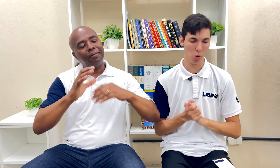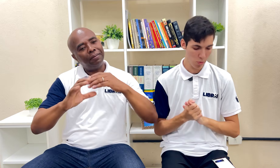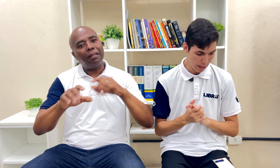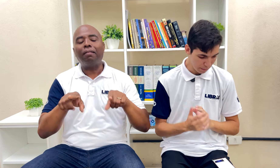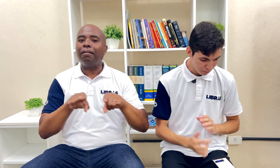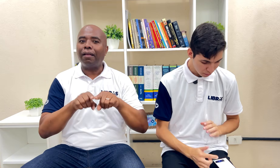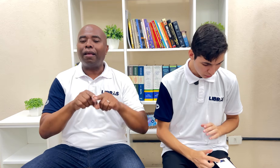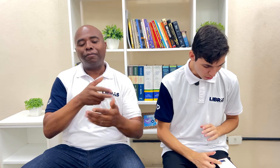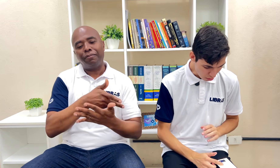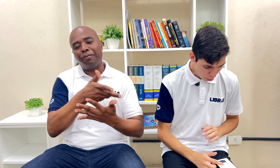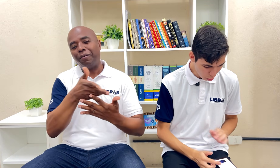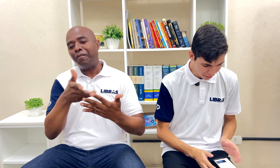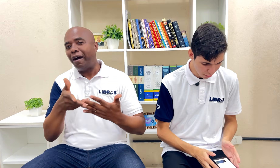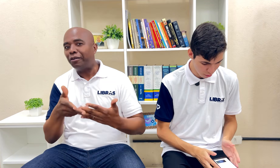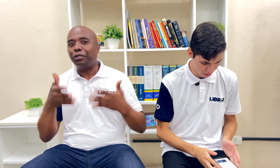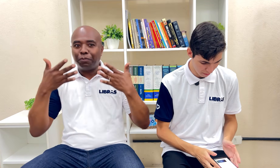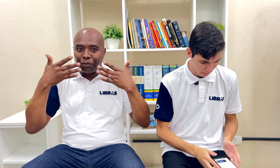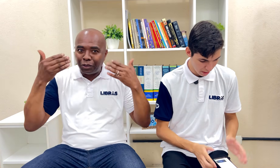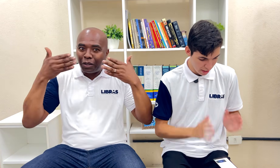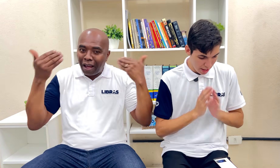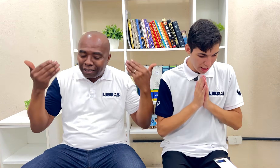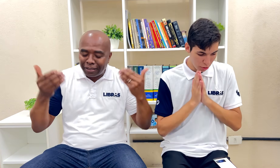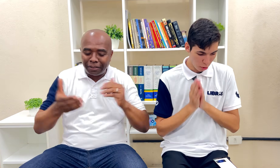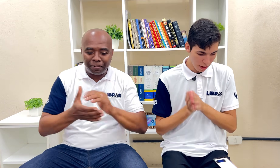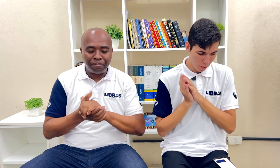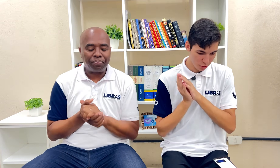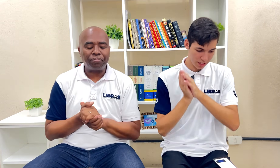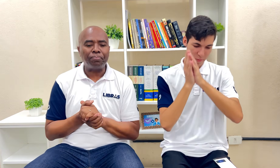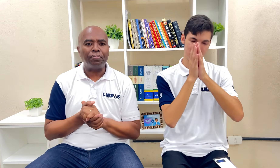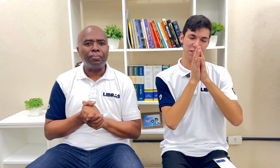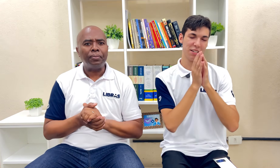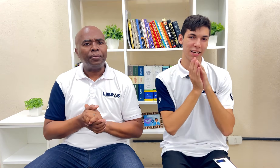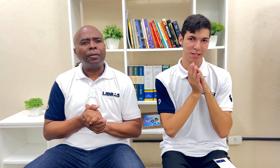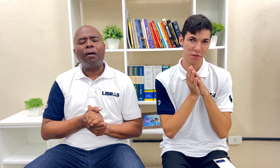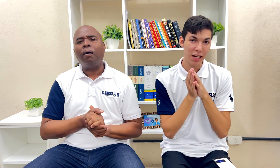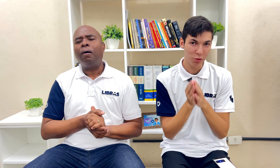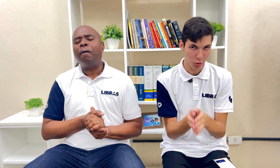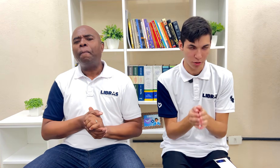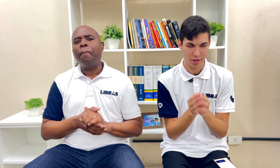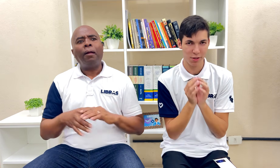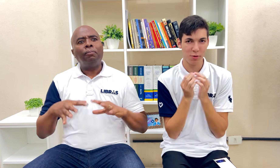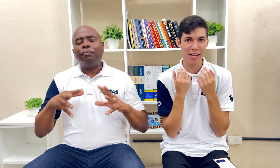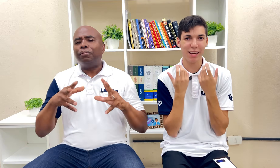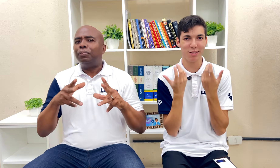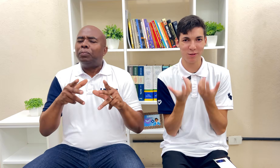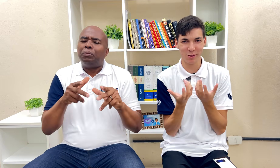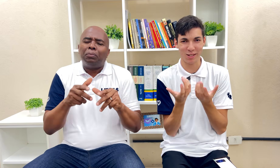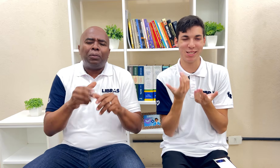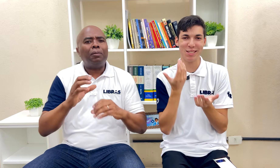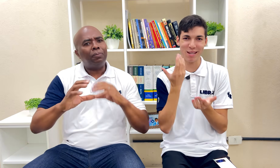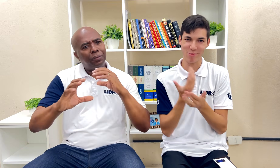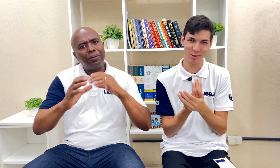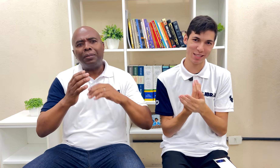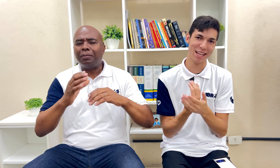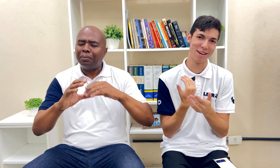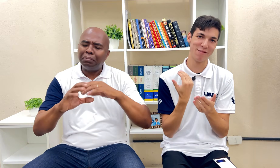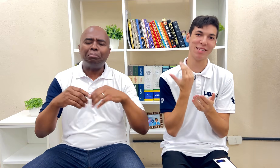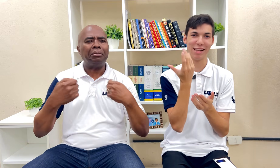bom? Outra coisa, toda música precisa ter classificador. E o que é classificador? A gente sempre, toda live, e até